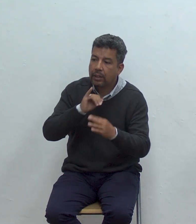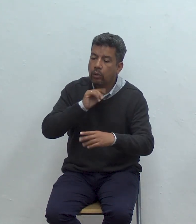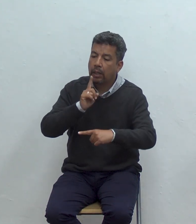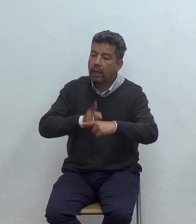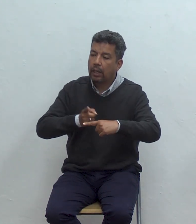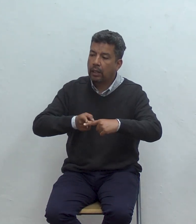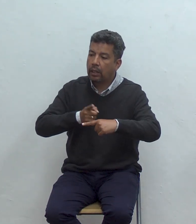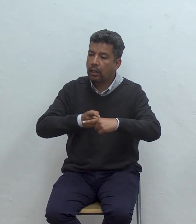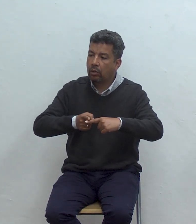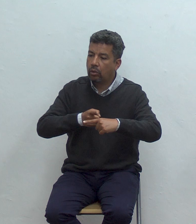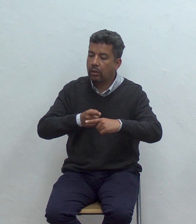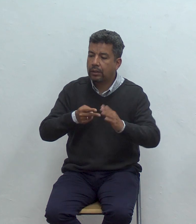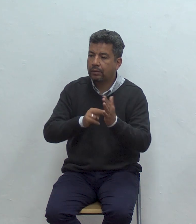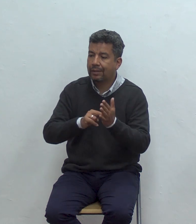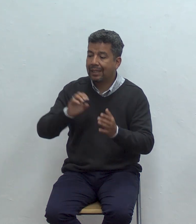griego es